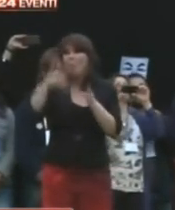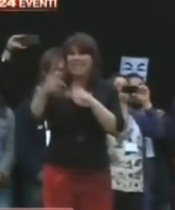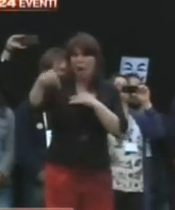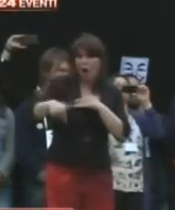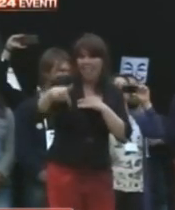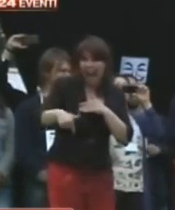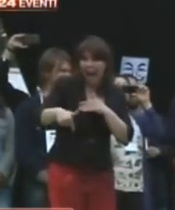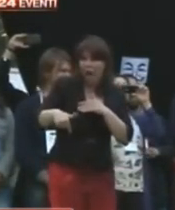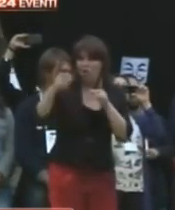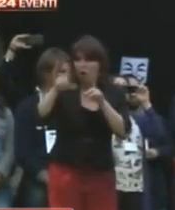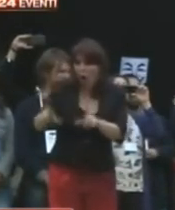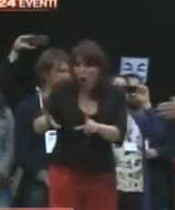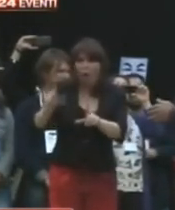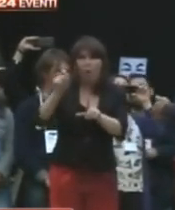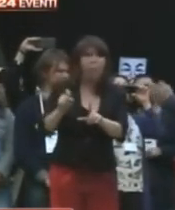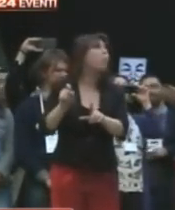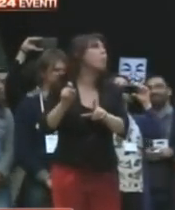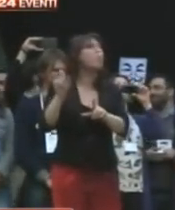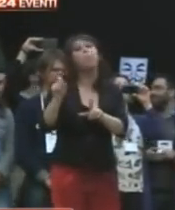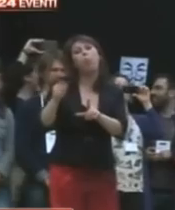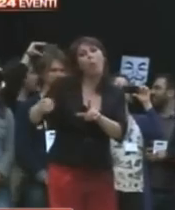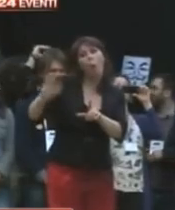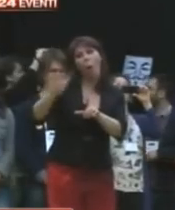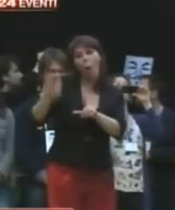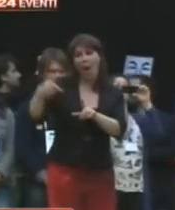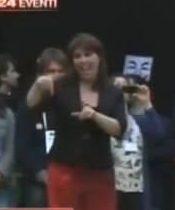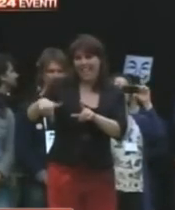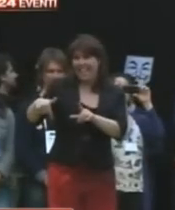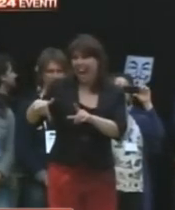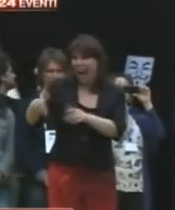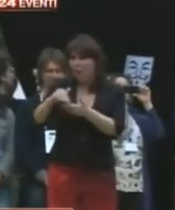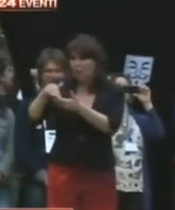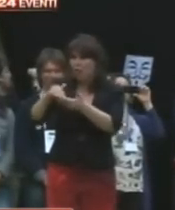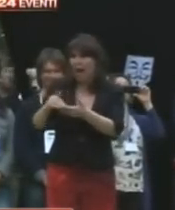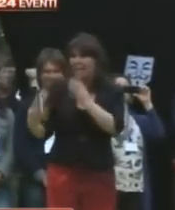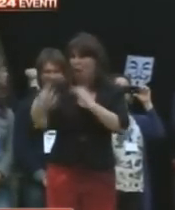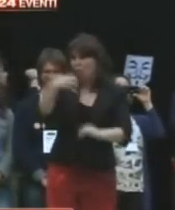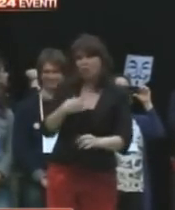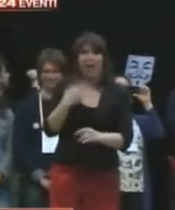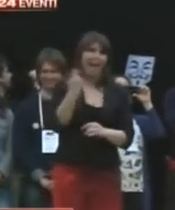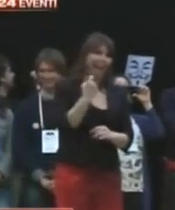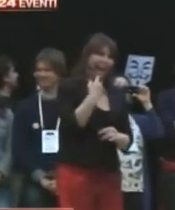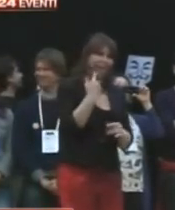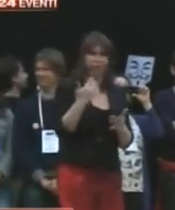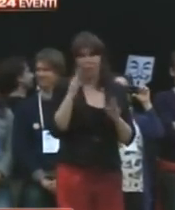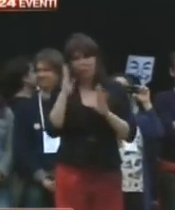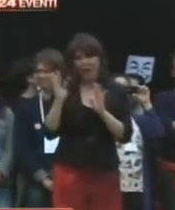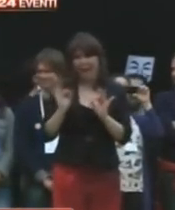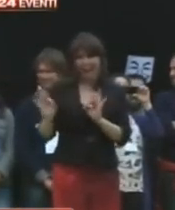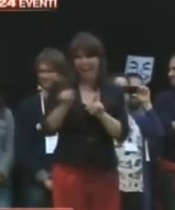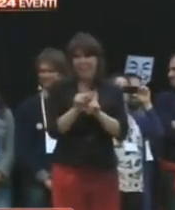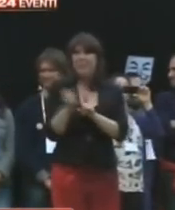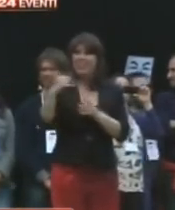arrivano la società, la cosa dei nani, e mi dicono ti denunciamo, e cazzo vabbè, ma... Anche la società